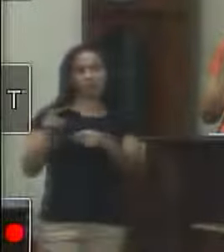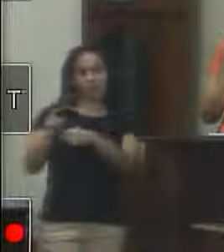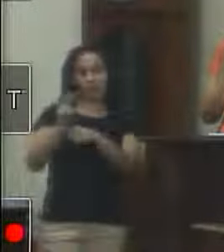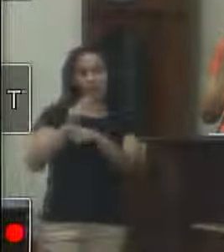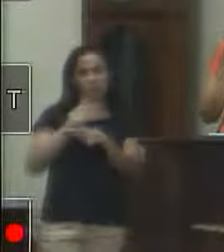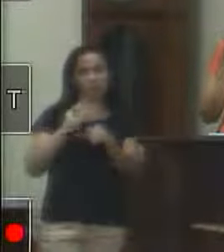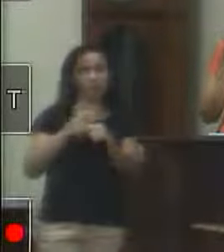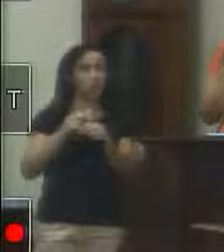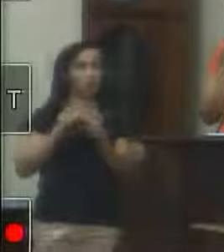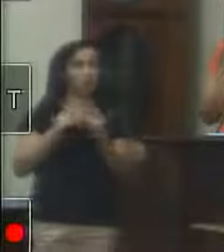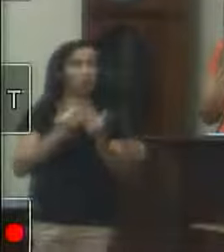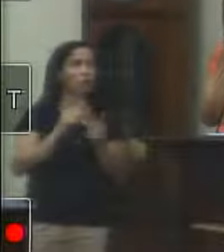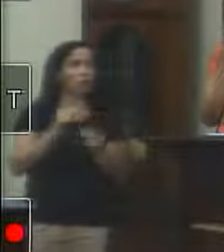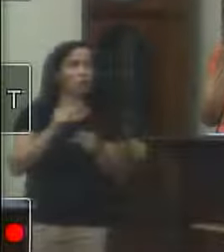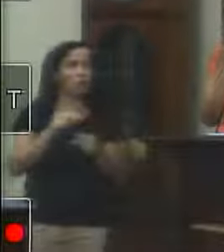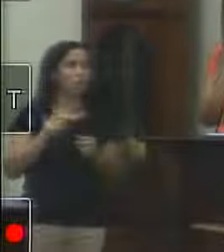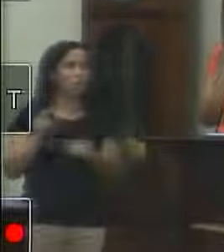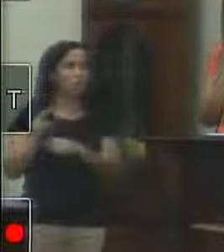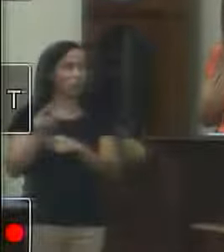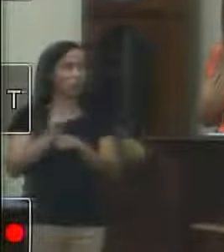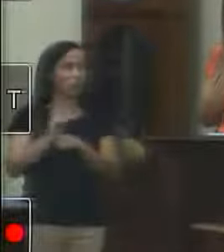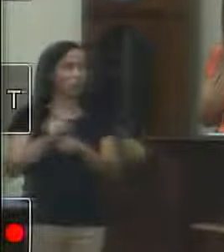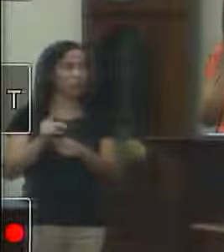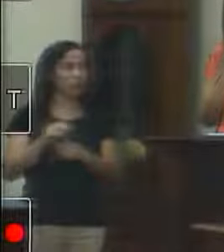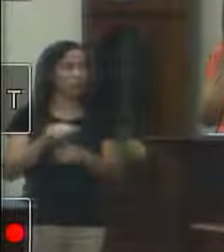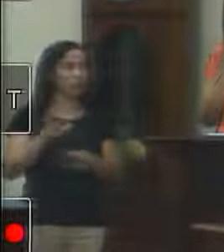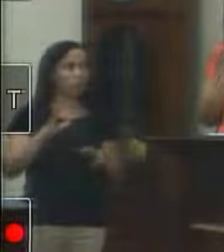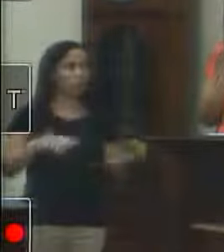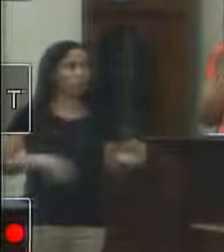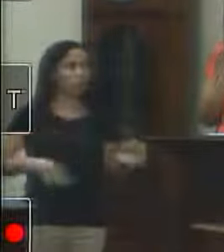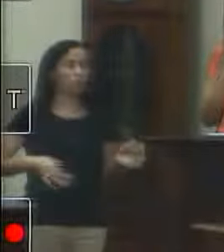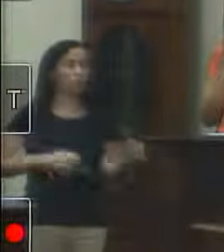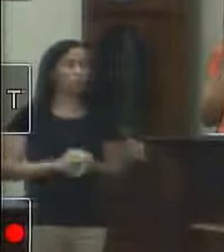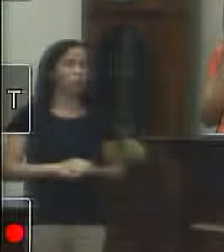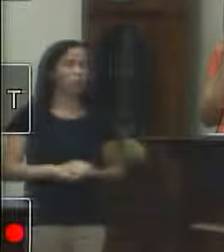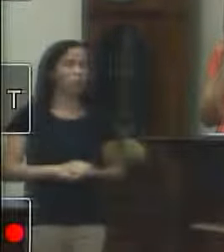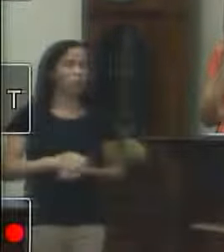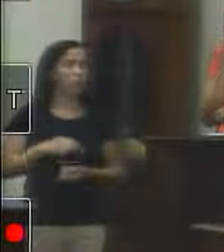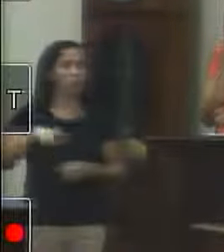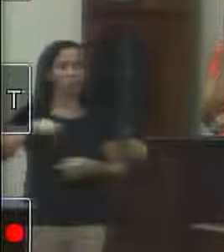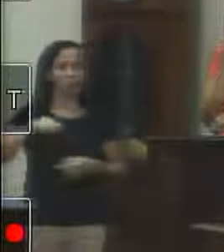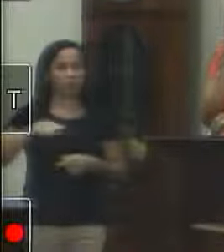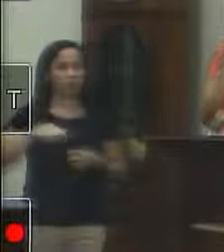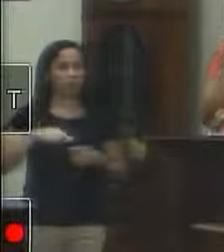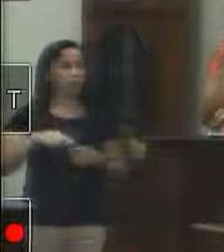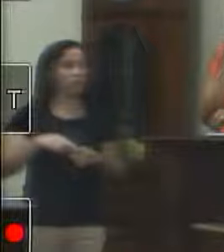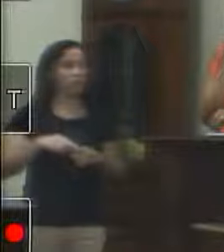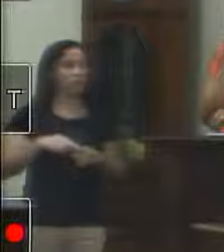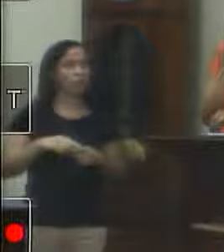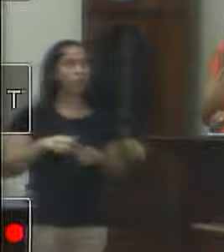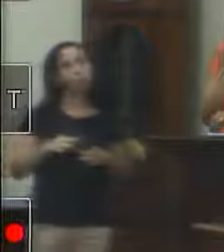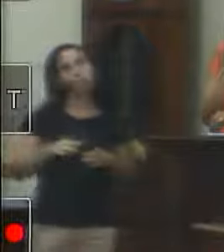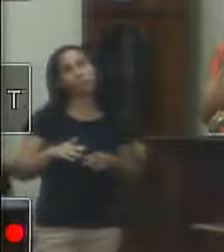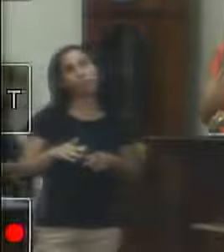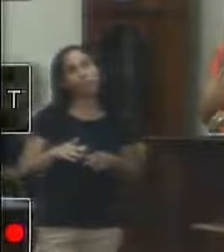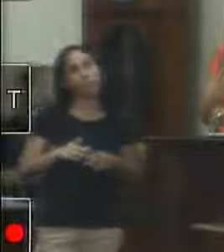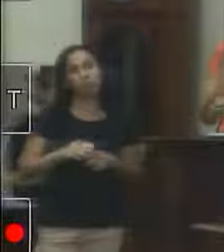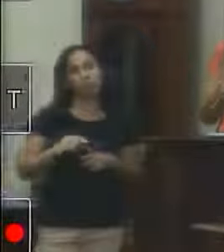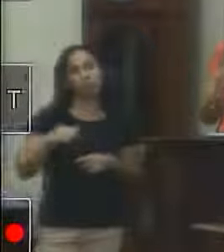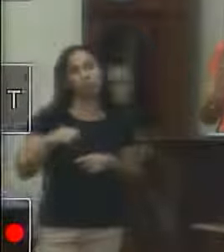tá? Que não iria fiscalização para conservatória, iria pegar os...